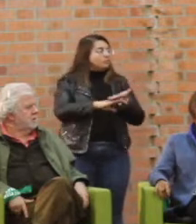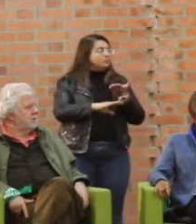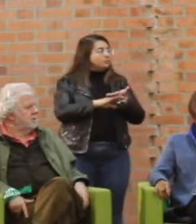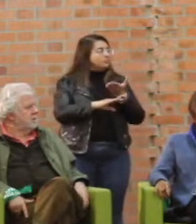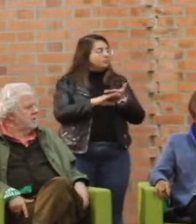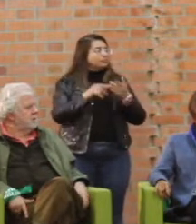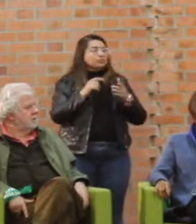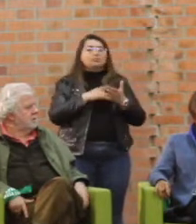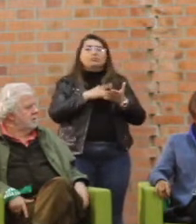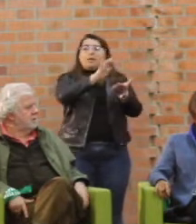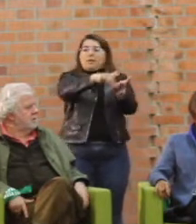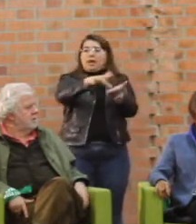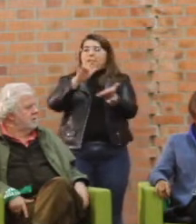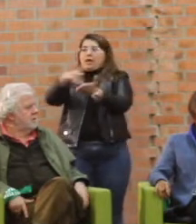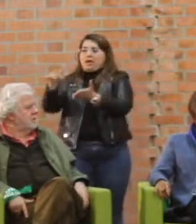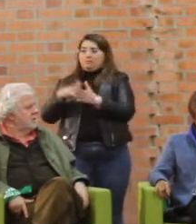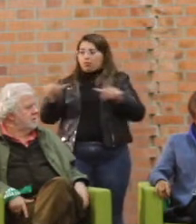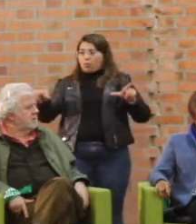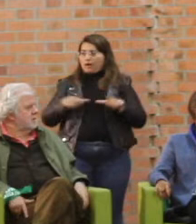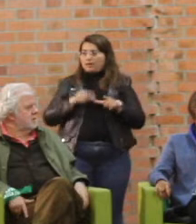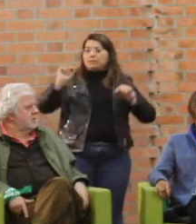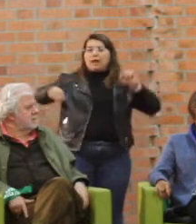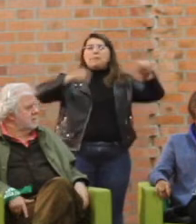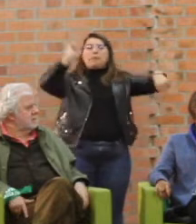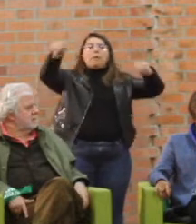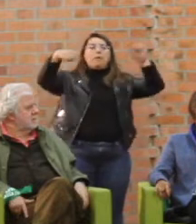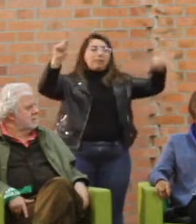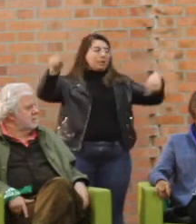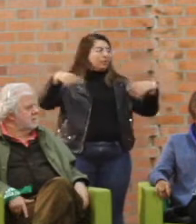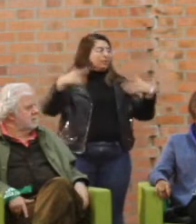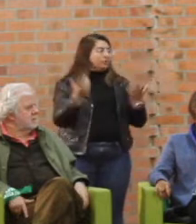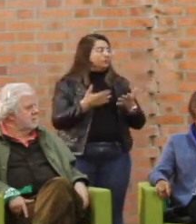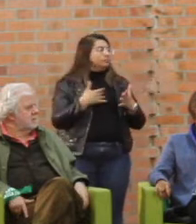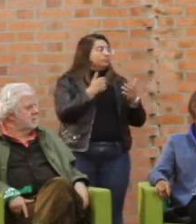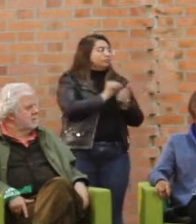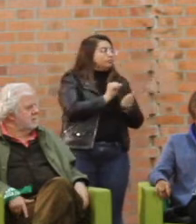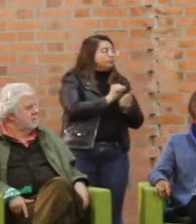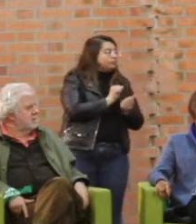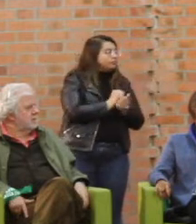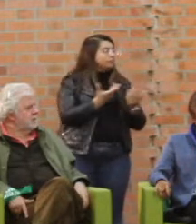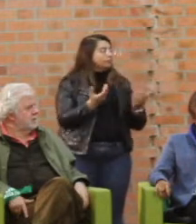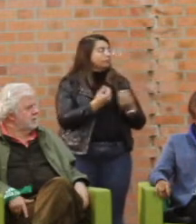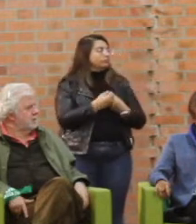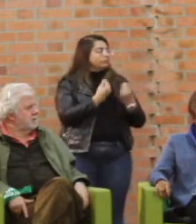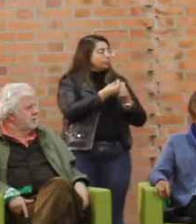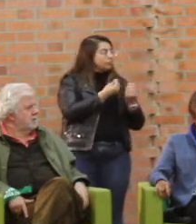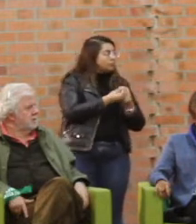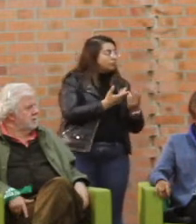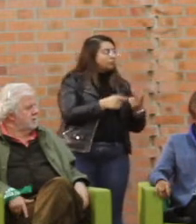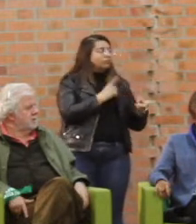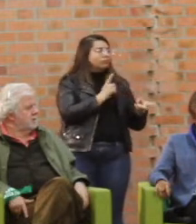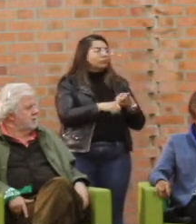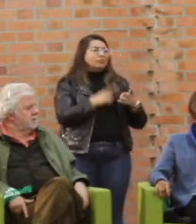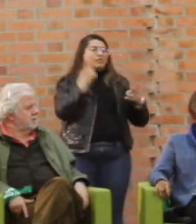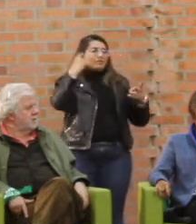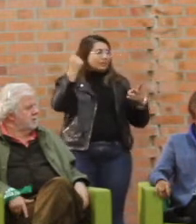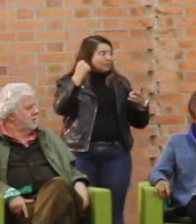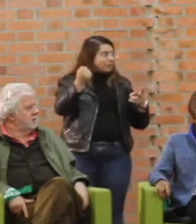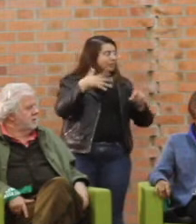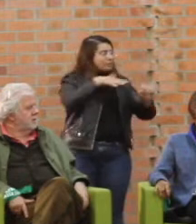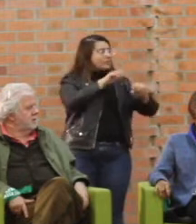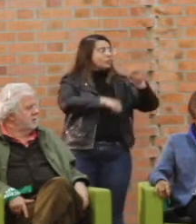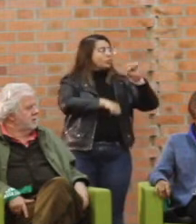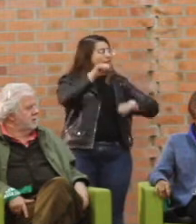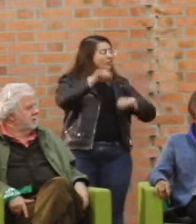lugares otros significados asociados por ejemplo a la compañía a la posibilidad de hacerse feminista la